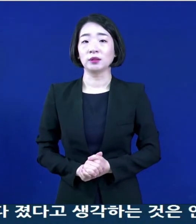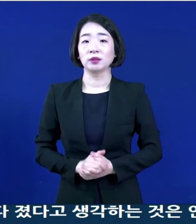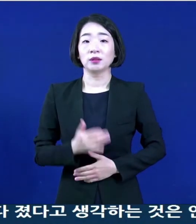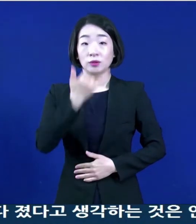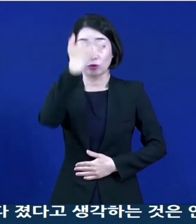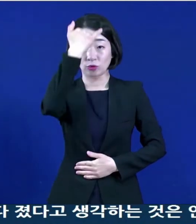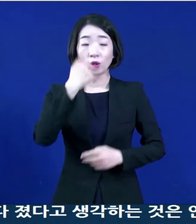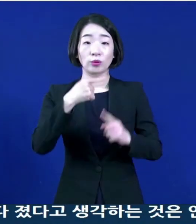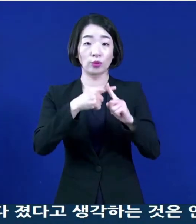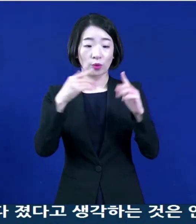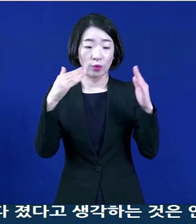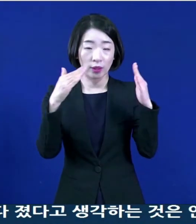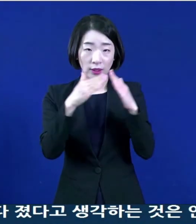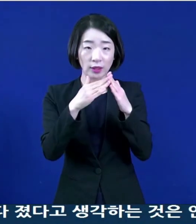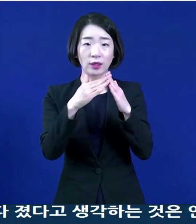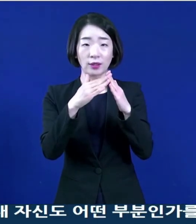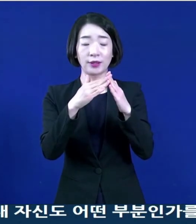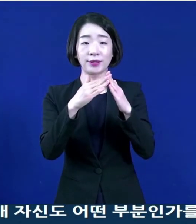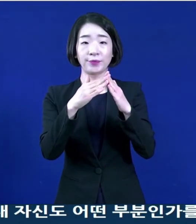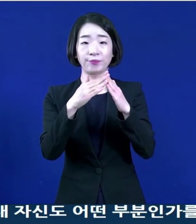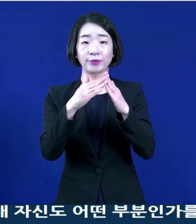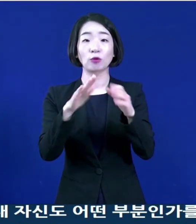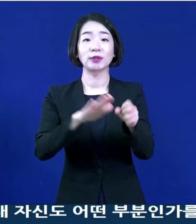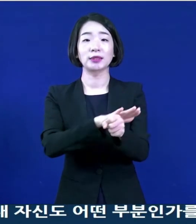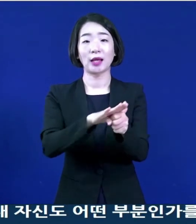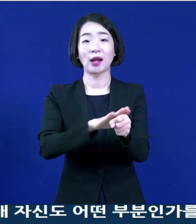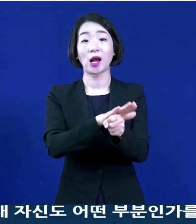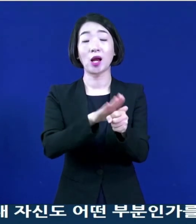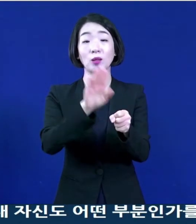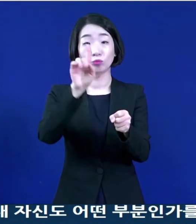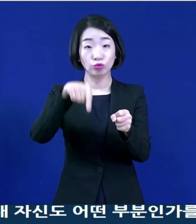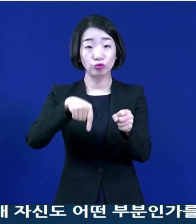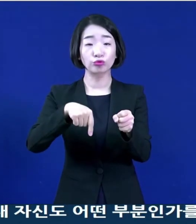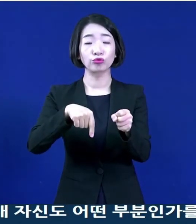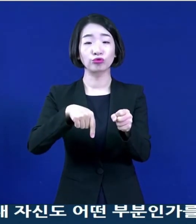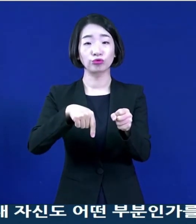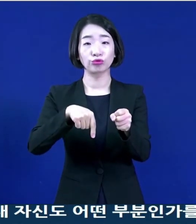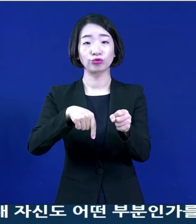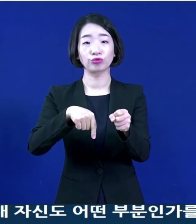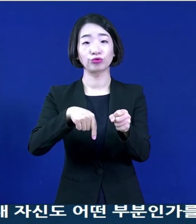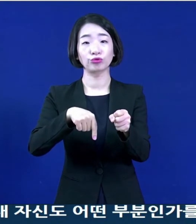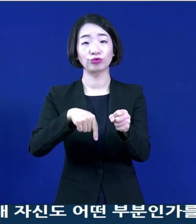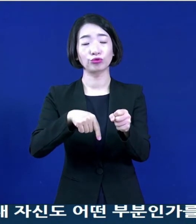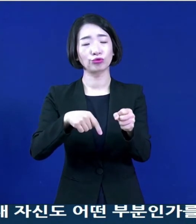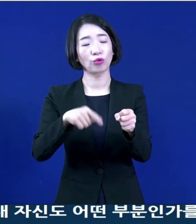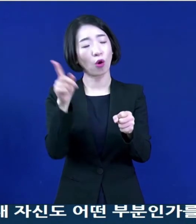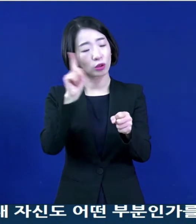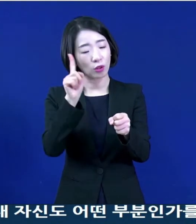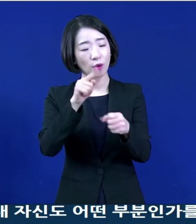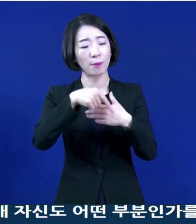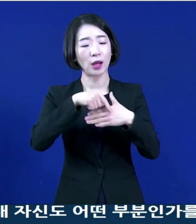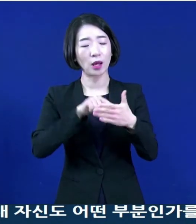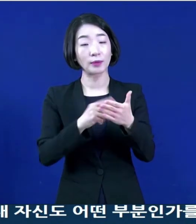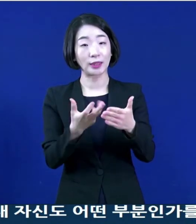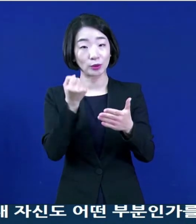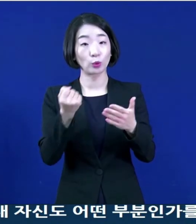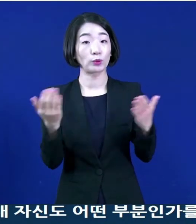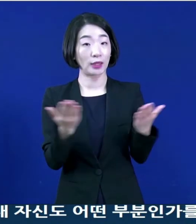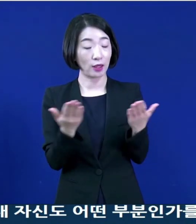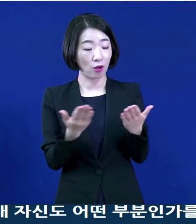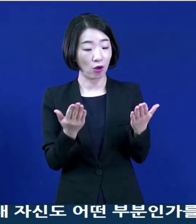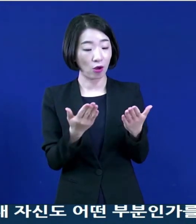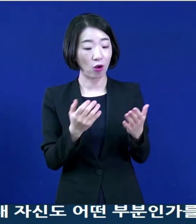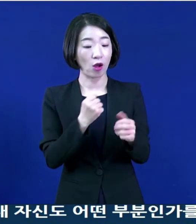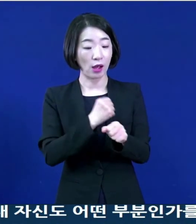충영교회 우리 사랑부 어떤 마음으로 사역을 할 것인가 같이